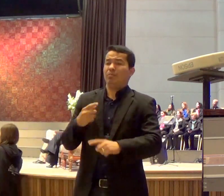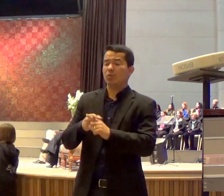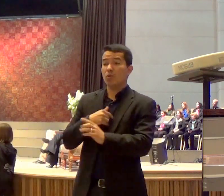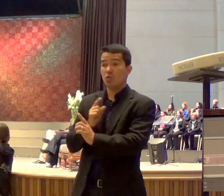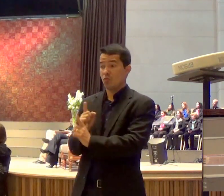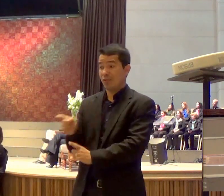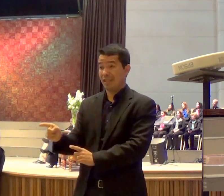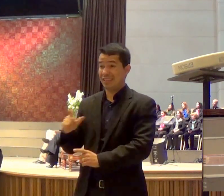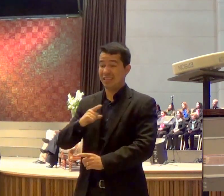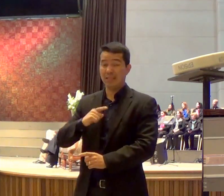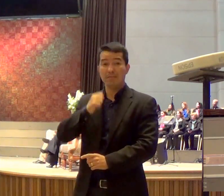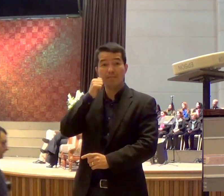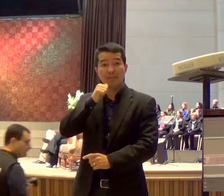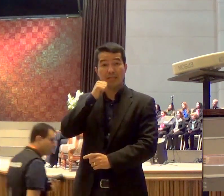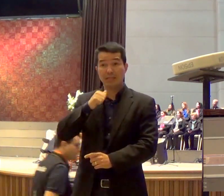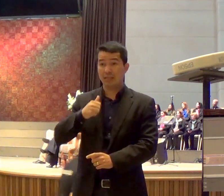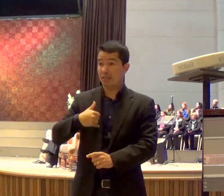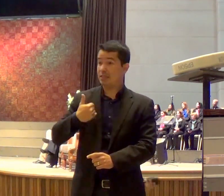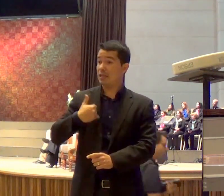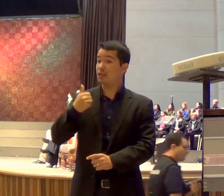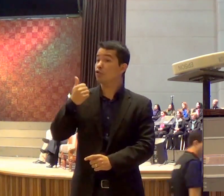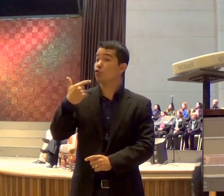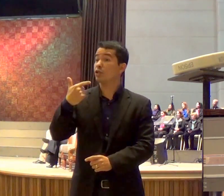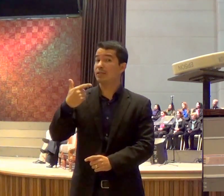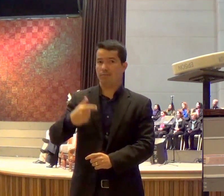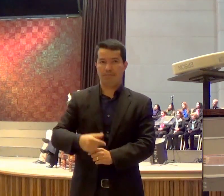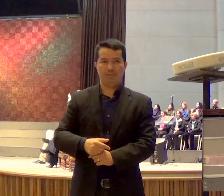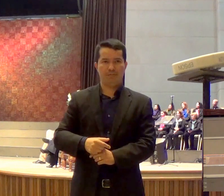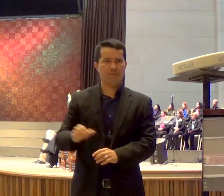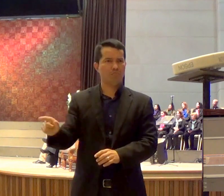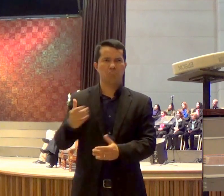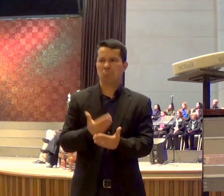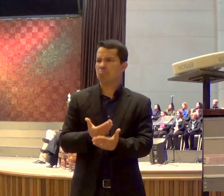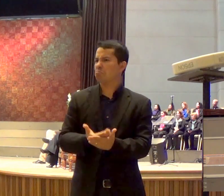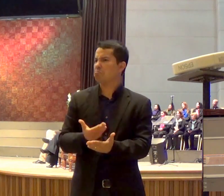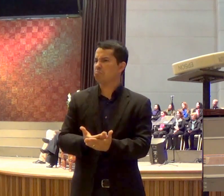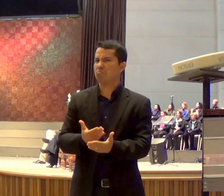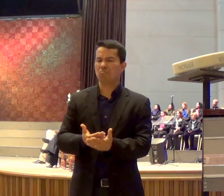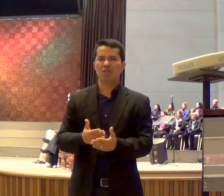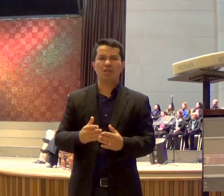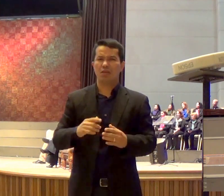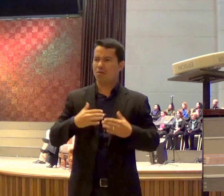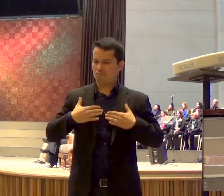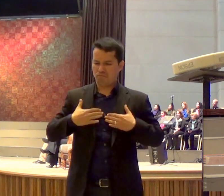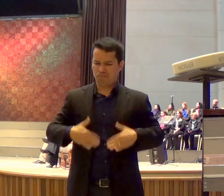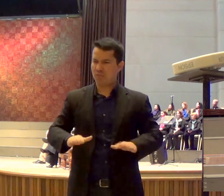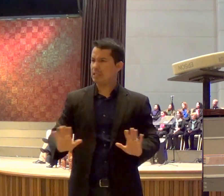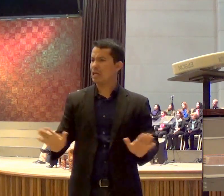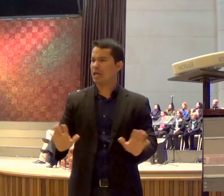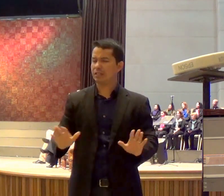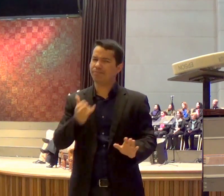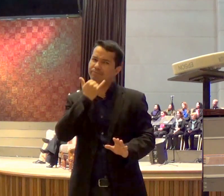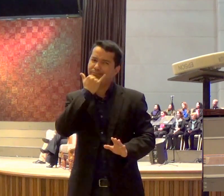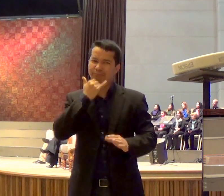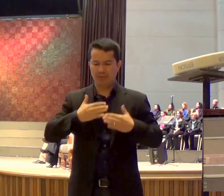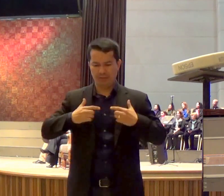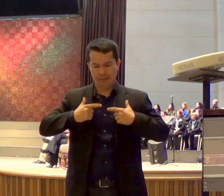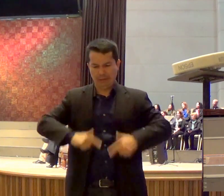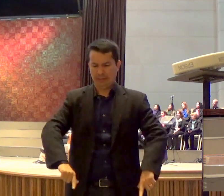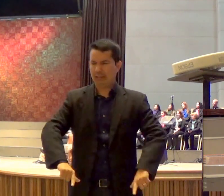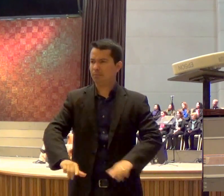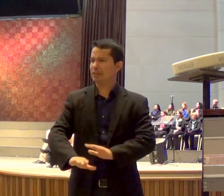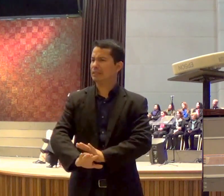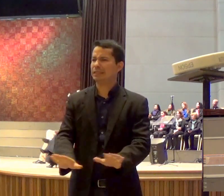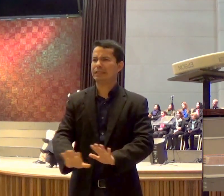eu conheci uma menina de 12 anos ela não tinha formação Ainda nenhuma no seu corpo eu abri eu abracei a menina e levei ela